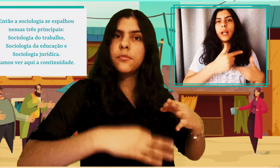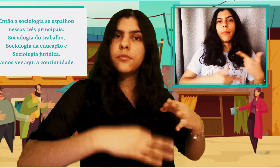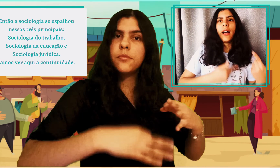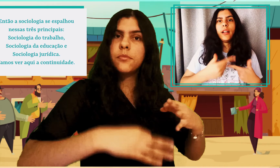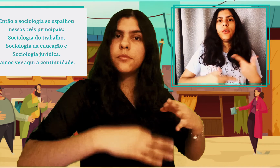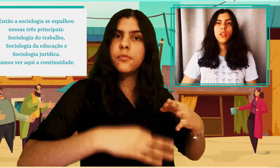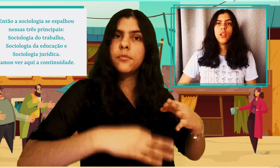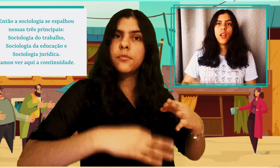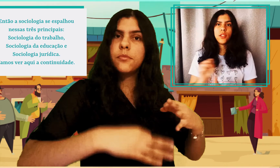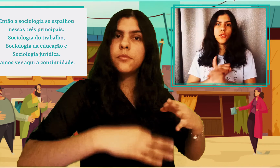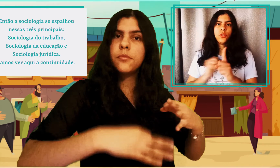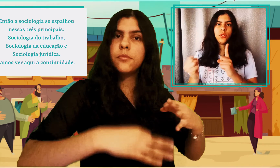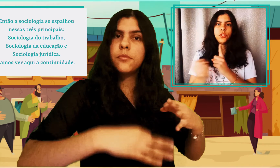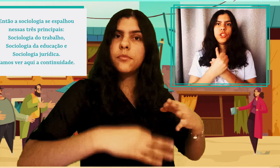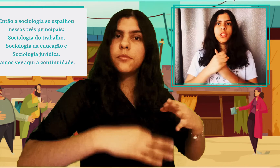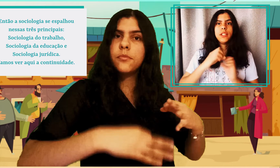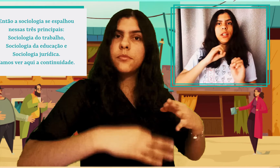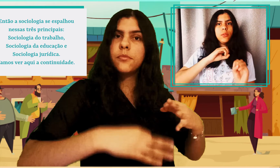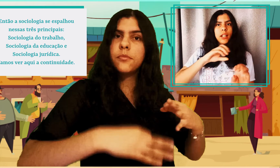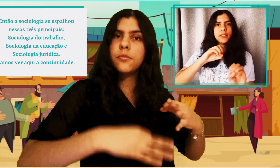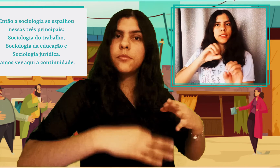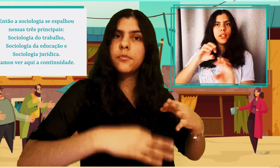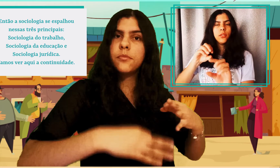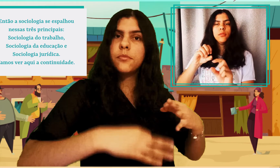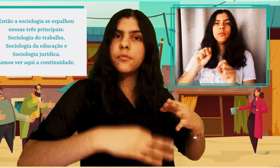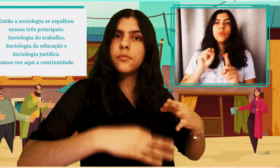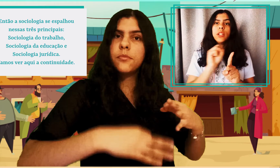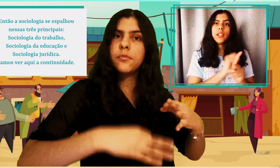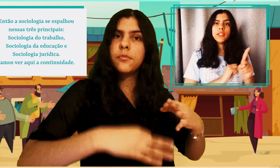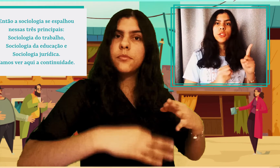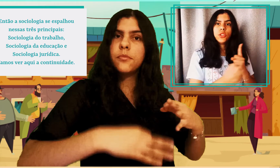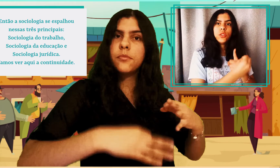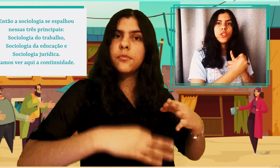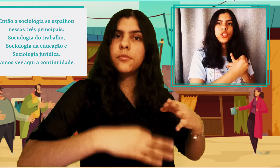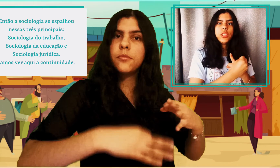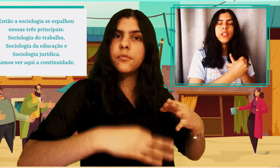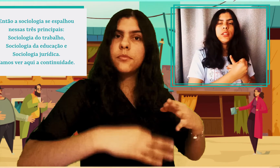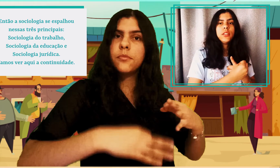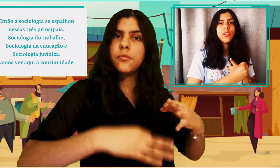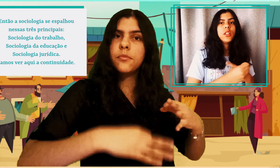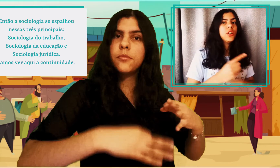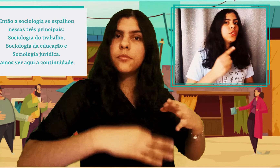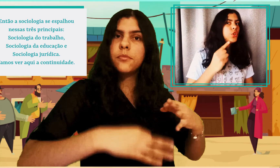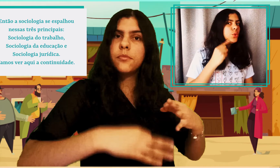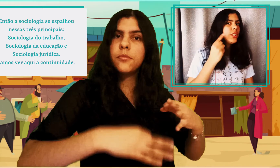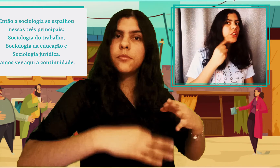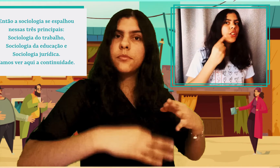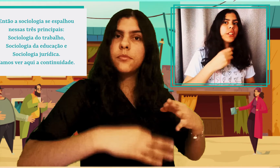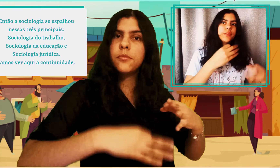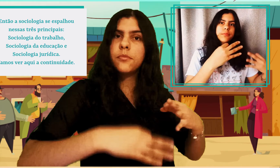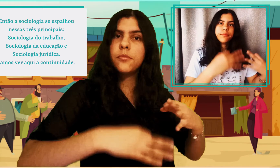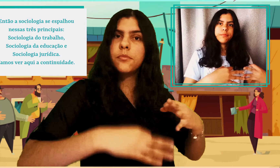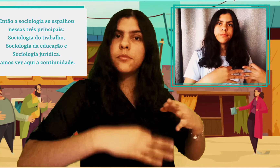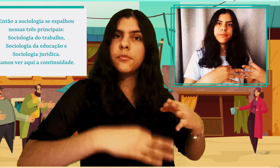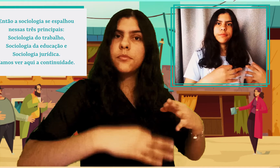do trabalho, a sociologia da educação e a sociologia